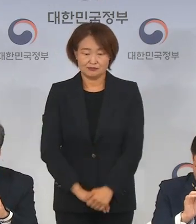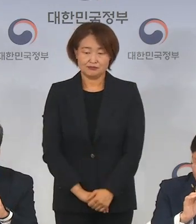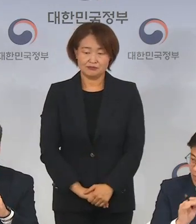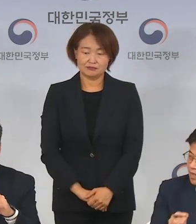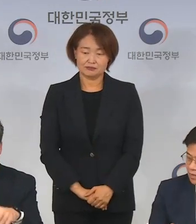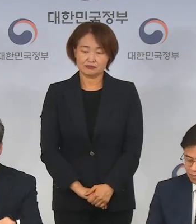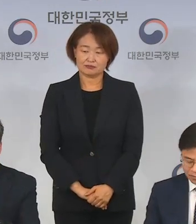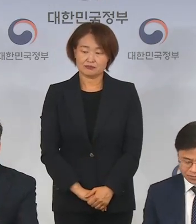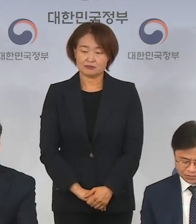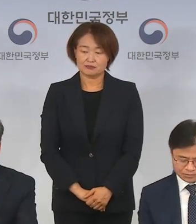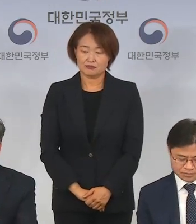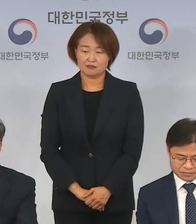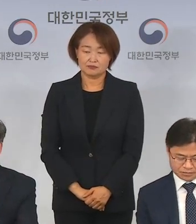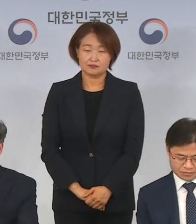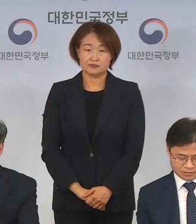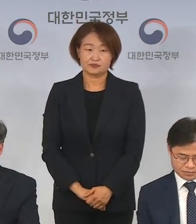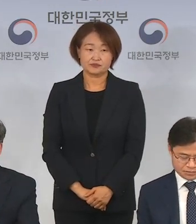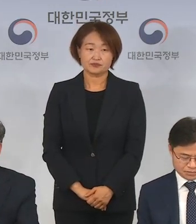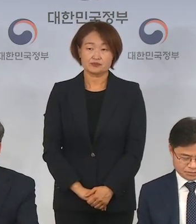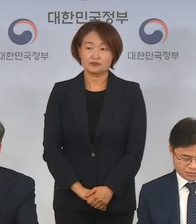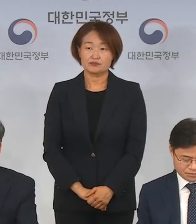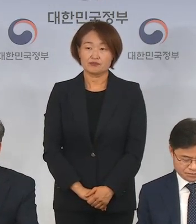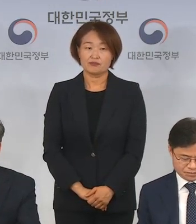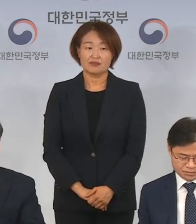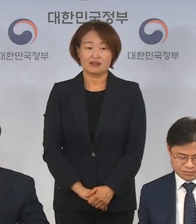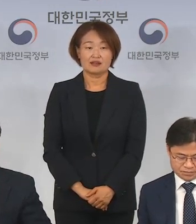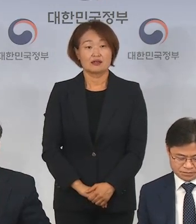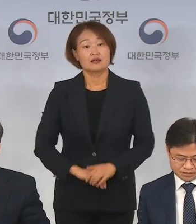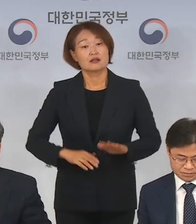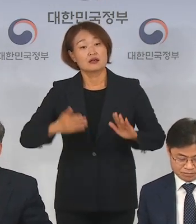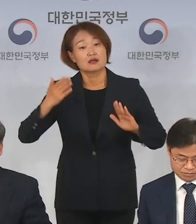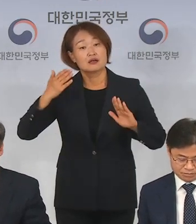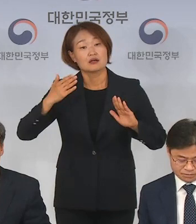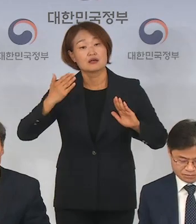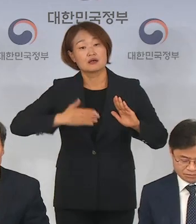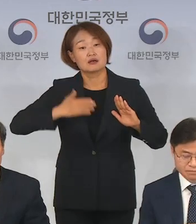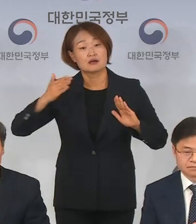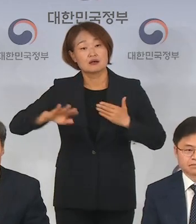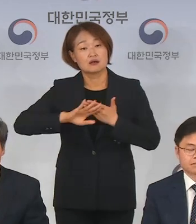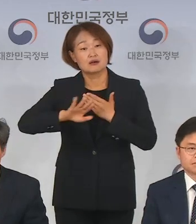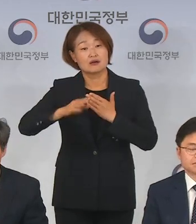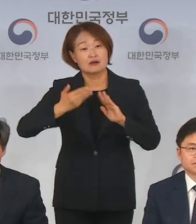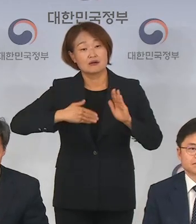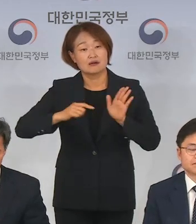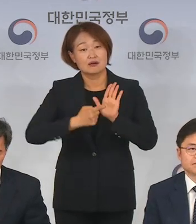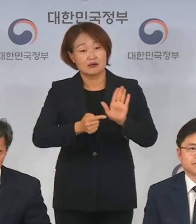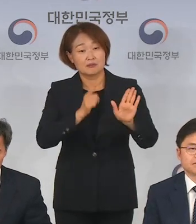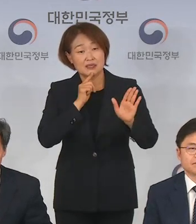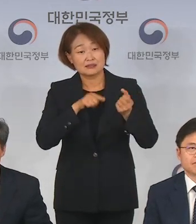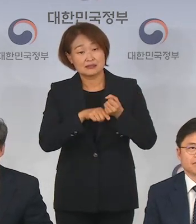제가 설명드릴까요? 네. 지금 이제 대외적인 공개를 말씀하시는 건가요?